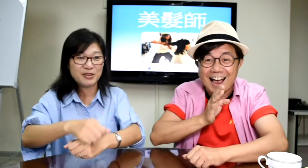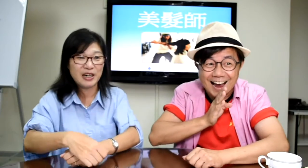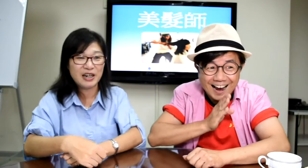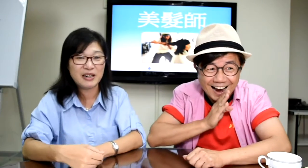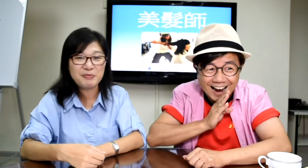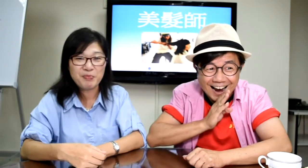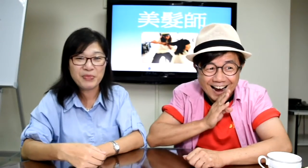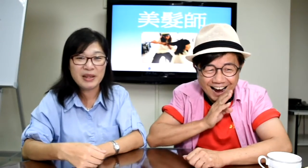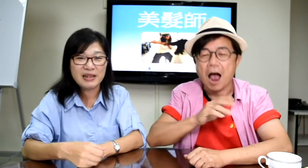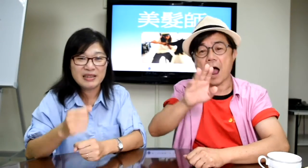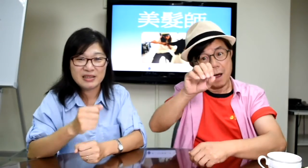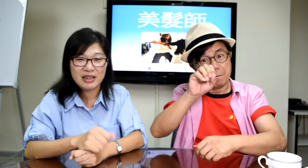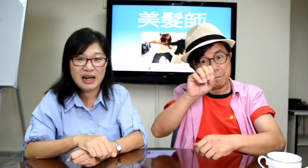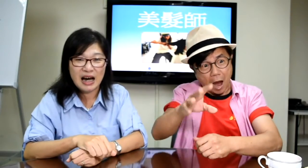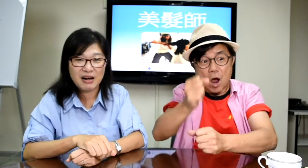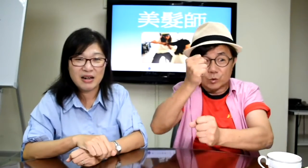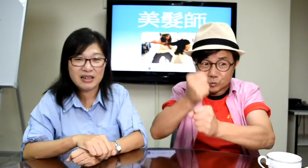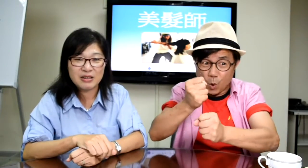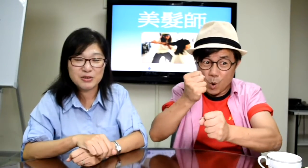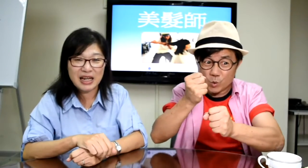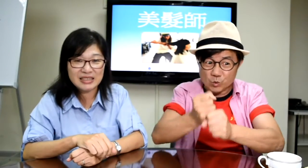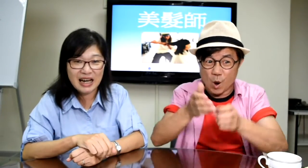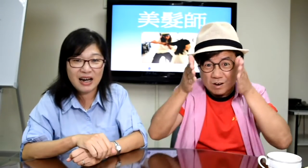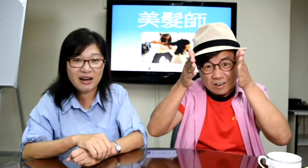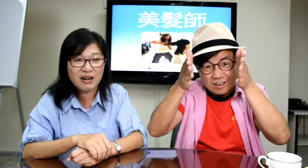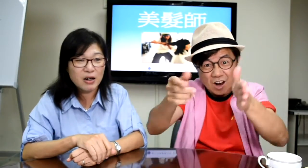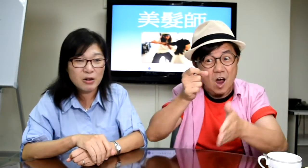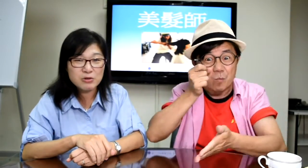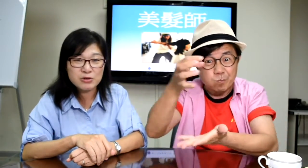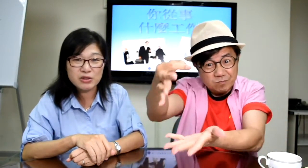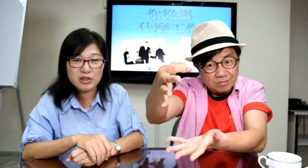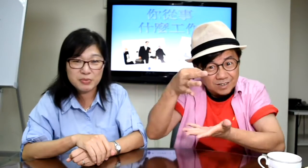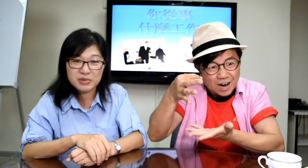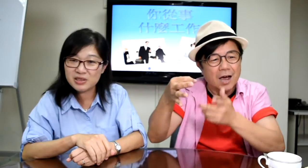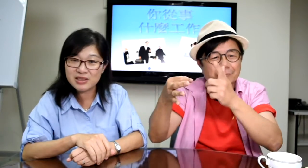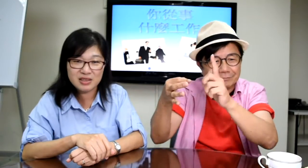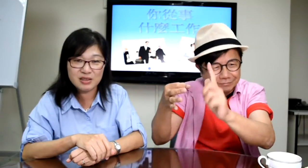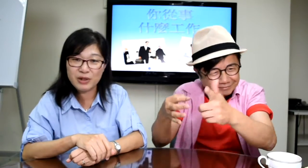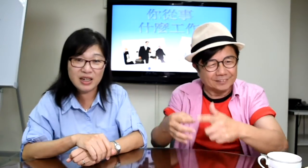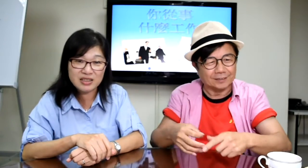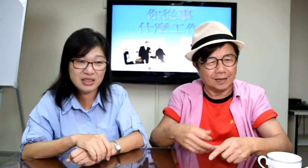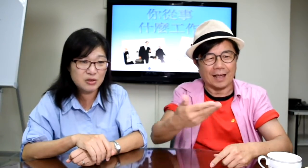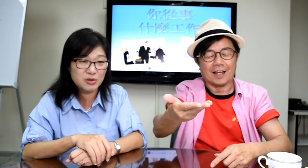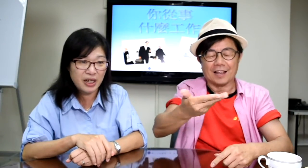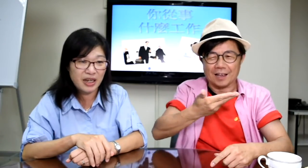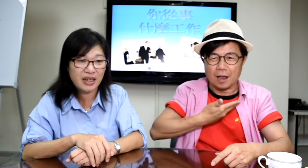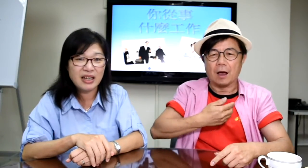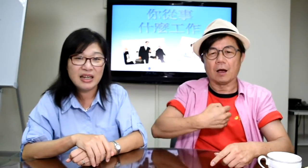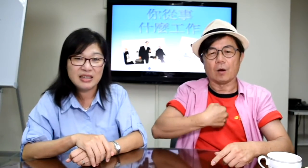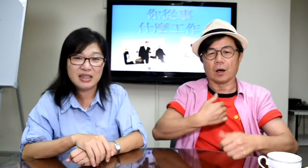喽。好，告诉大家啊、哦，工作不是只是为了薪水，也让